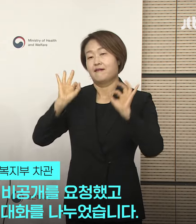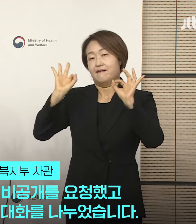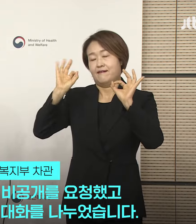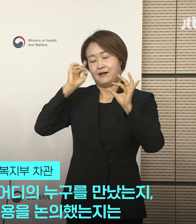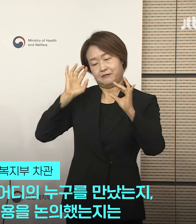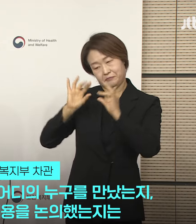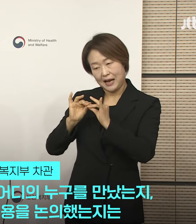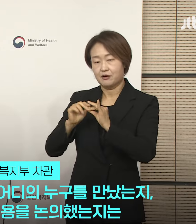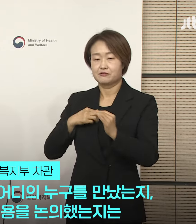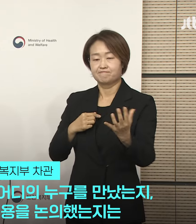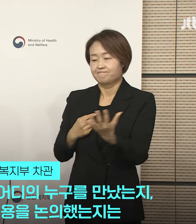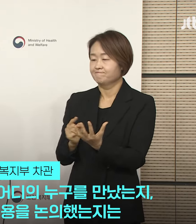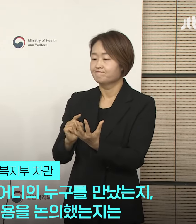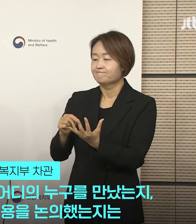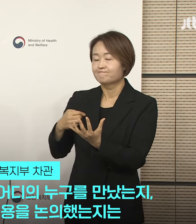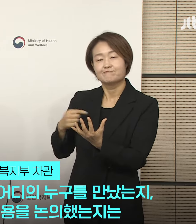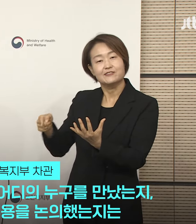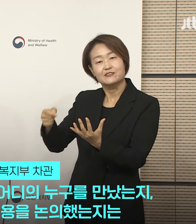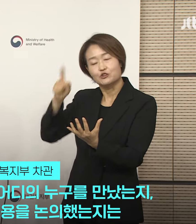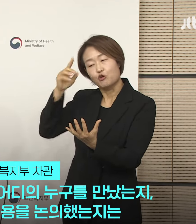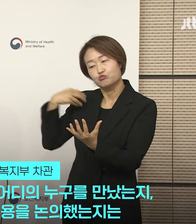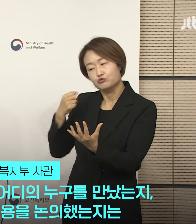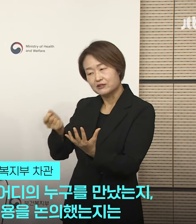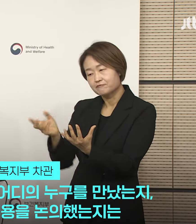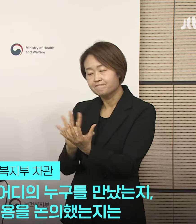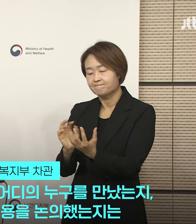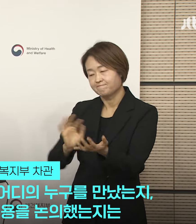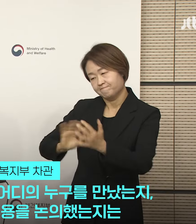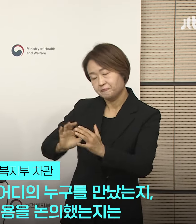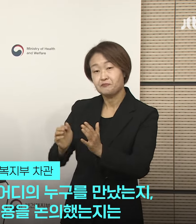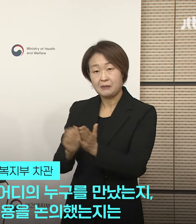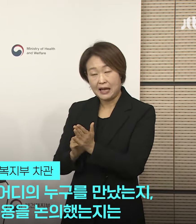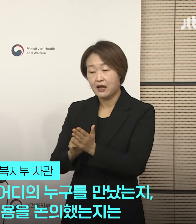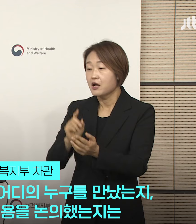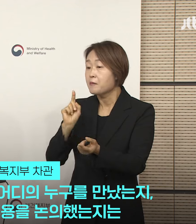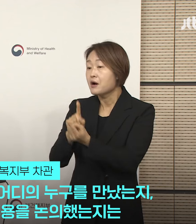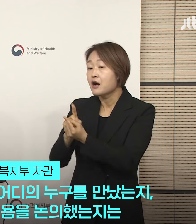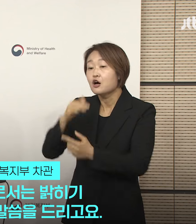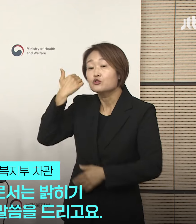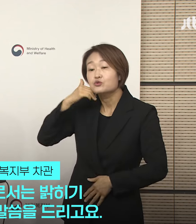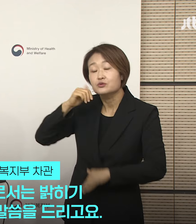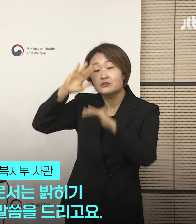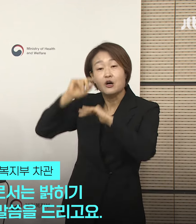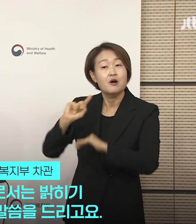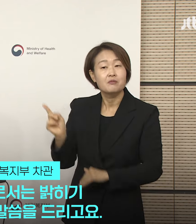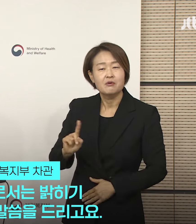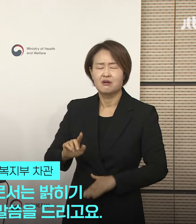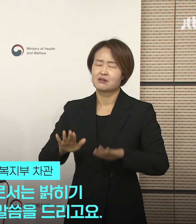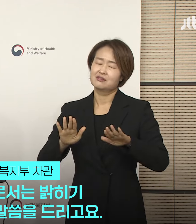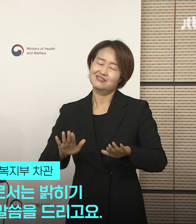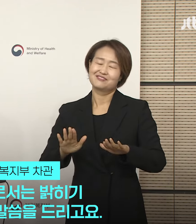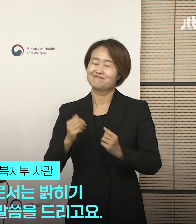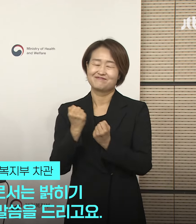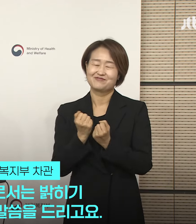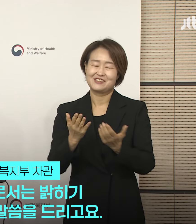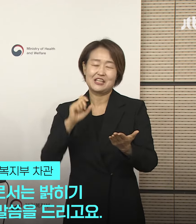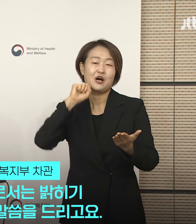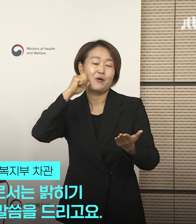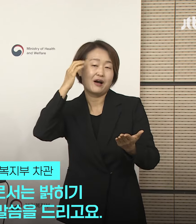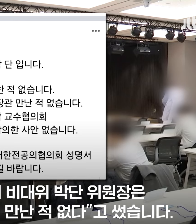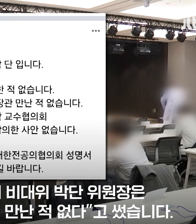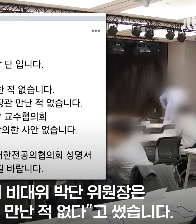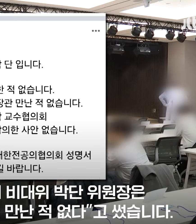그래서 구체적으로 어디에 누구를 만났는지 그리고 어떤 내용을 논의했는지는 지금으로서는 좀 밝히기 어렵다는 말씀을